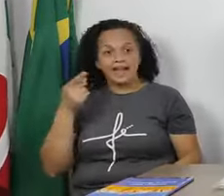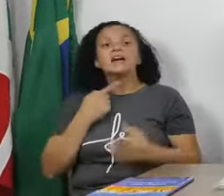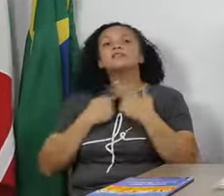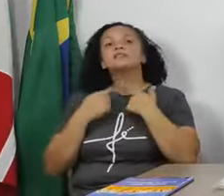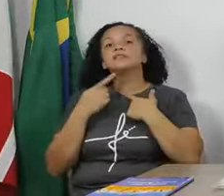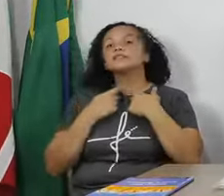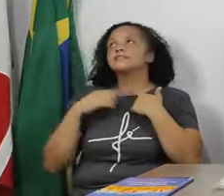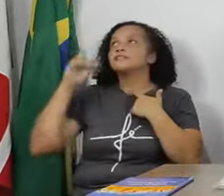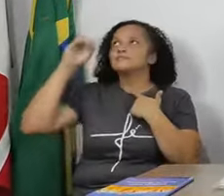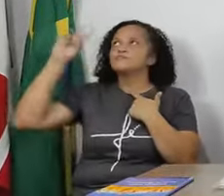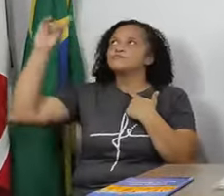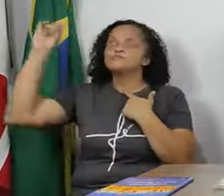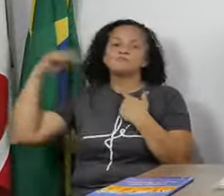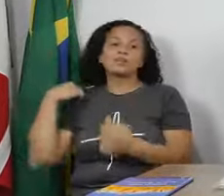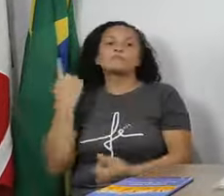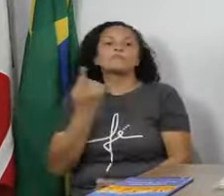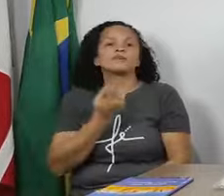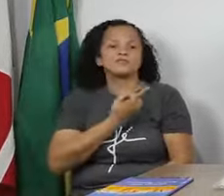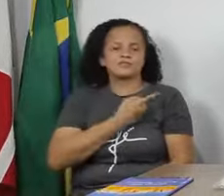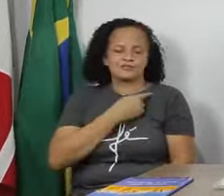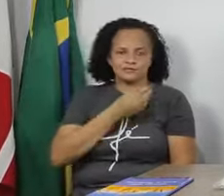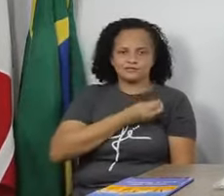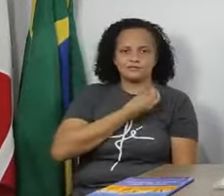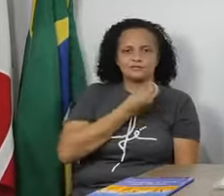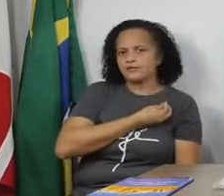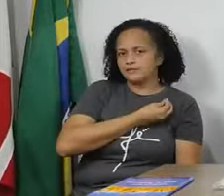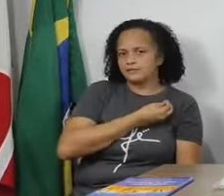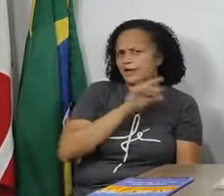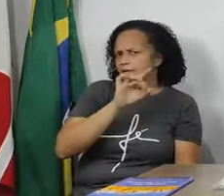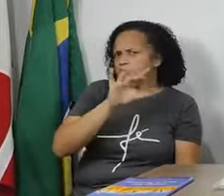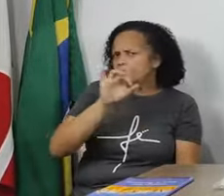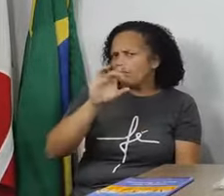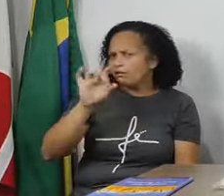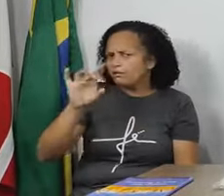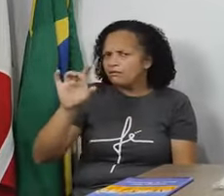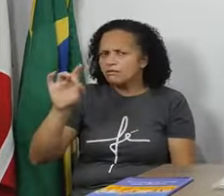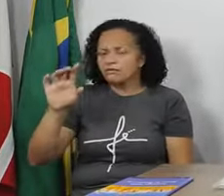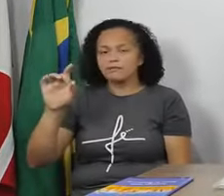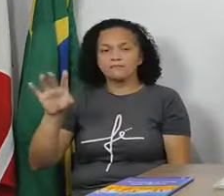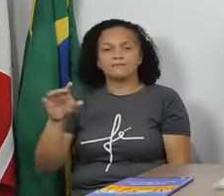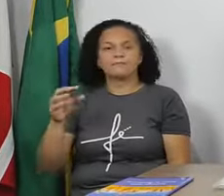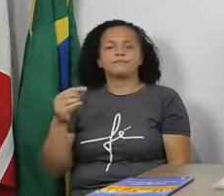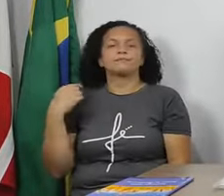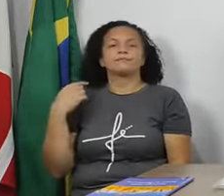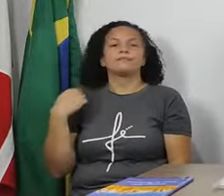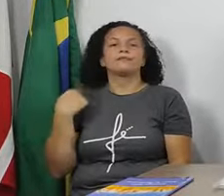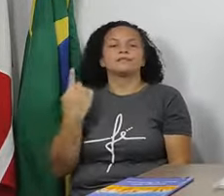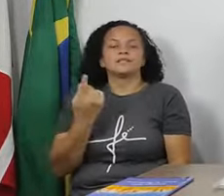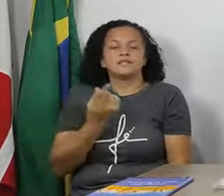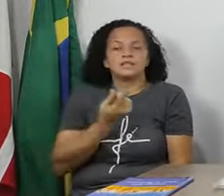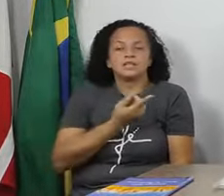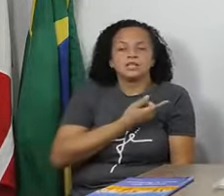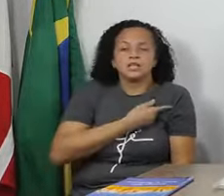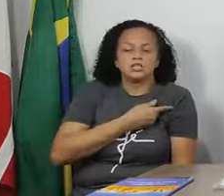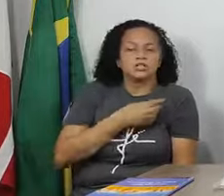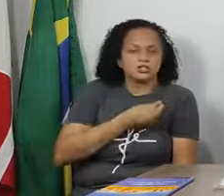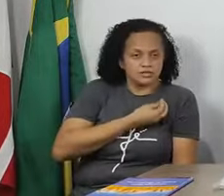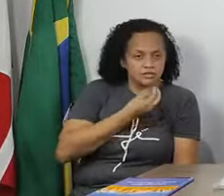vida. Para cada área da nossa vida, para cada necessidade, para cada problema